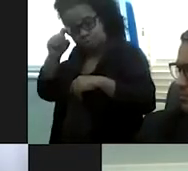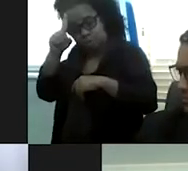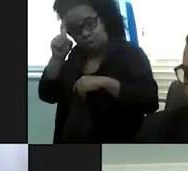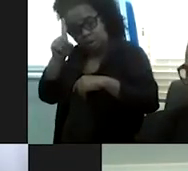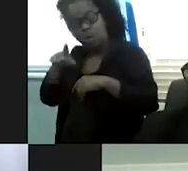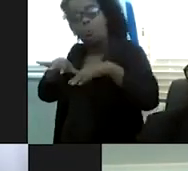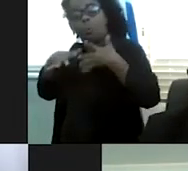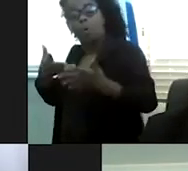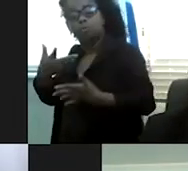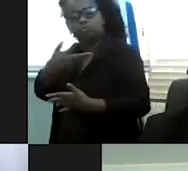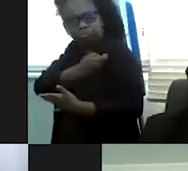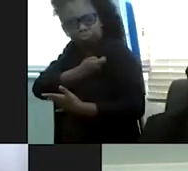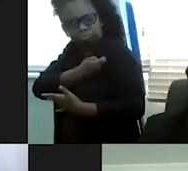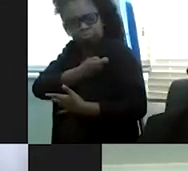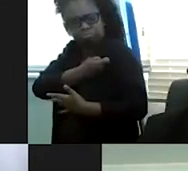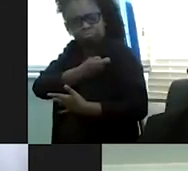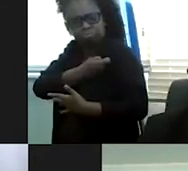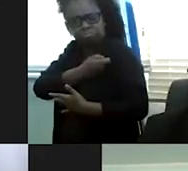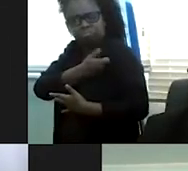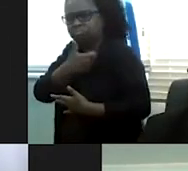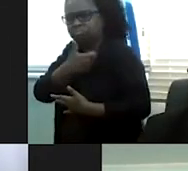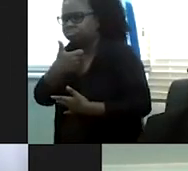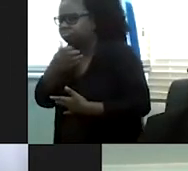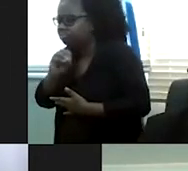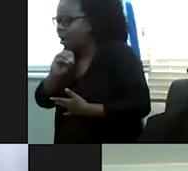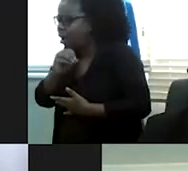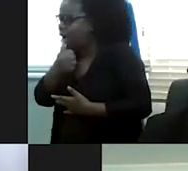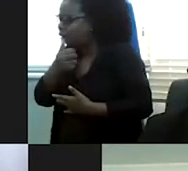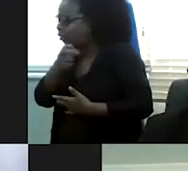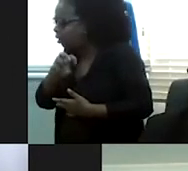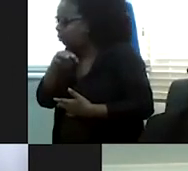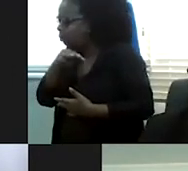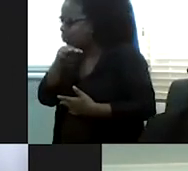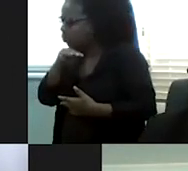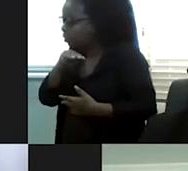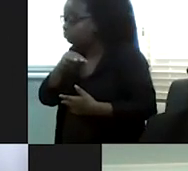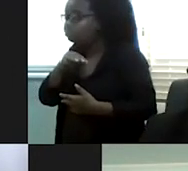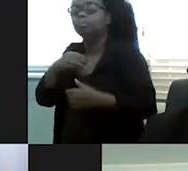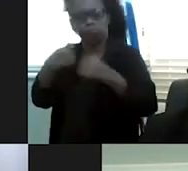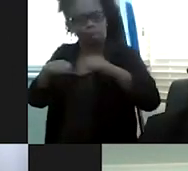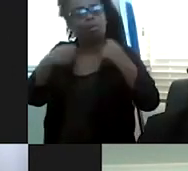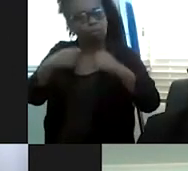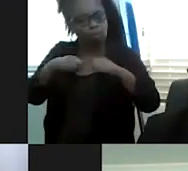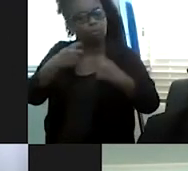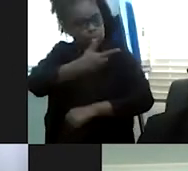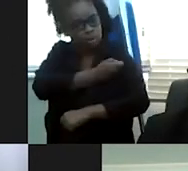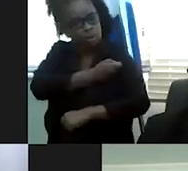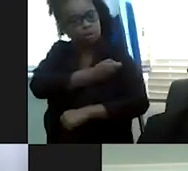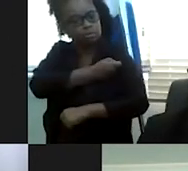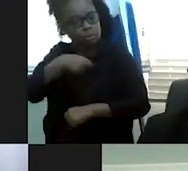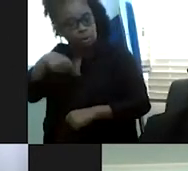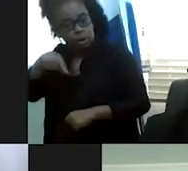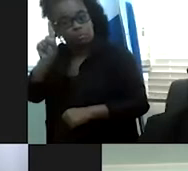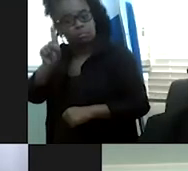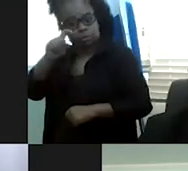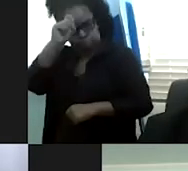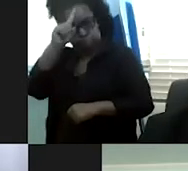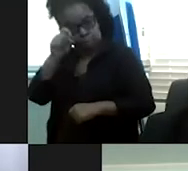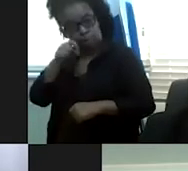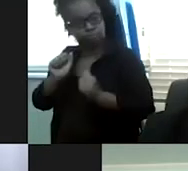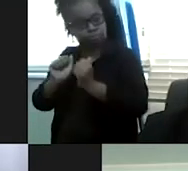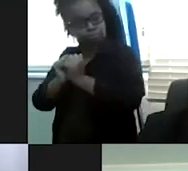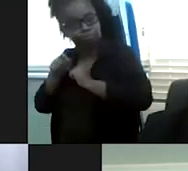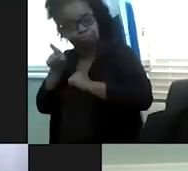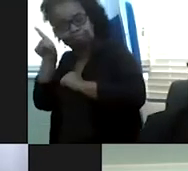E isso ficou 10, 15, 20 minutos, até que teve que dar a vacina nele, para ele poder ir para o hospital.